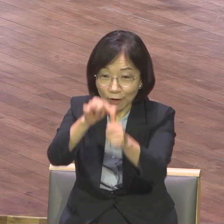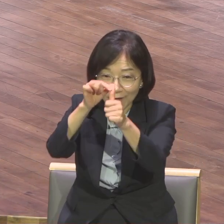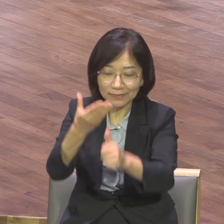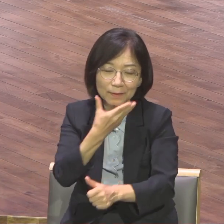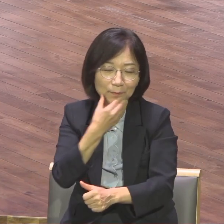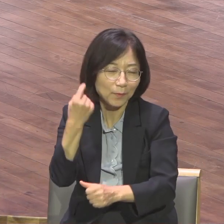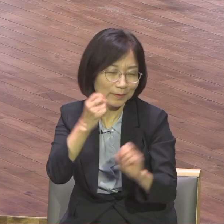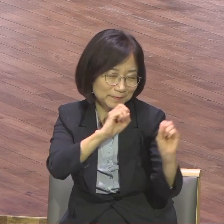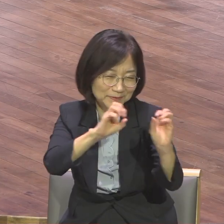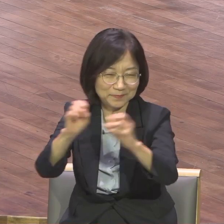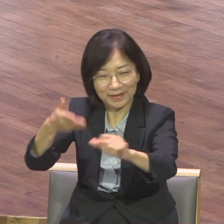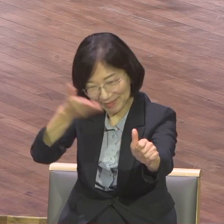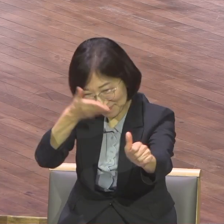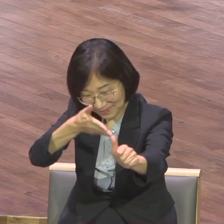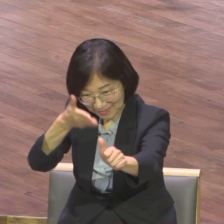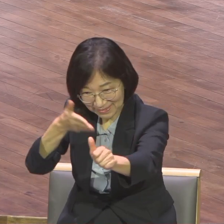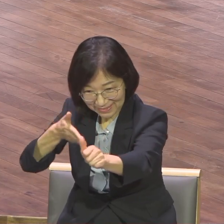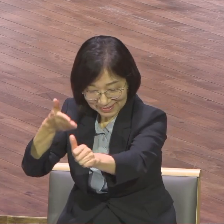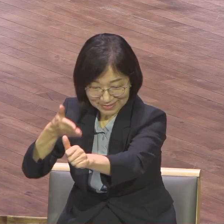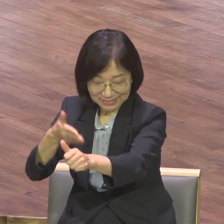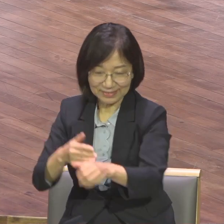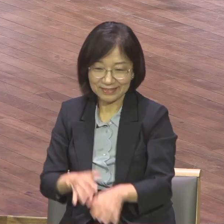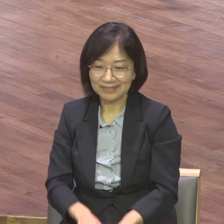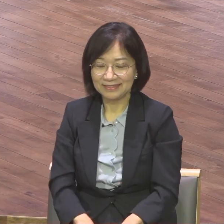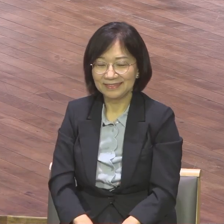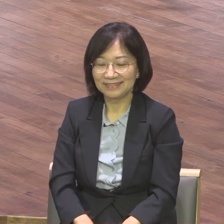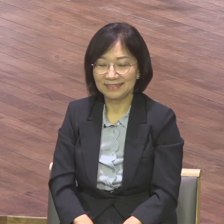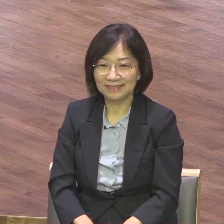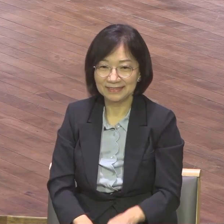복음을 전파합시다.